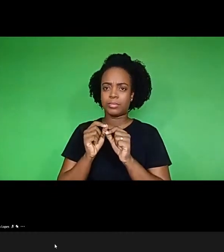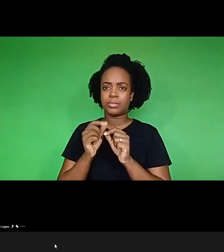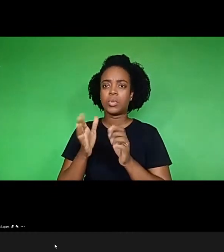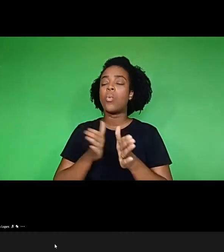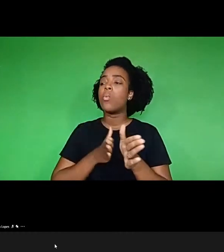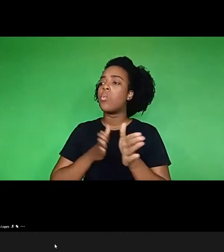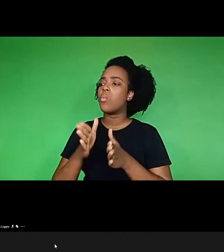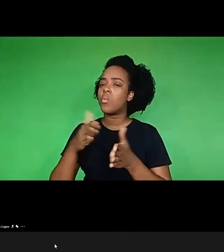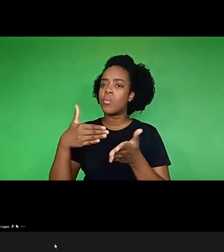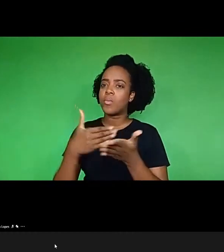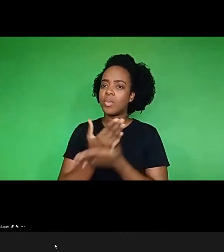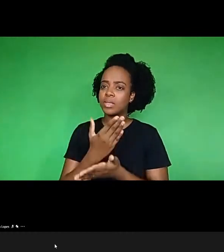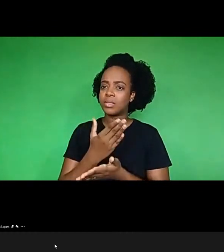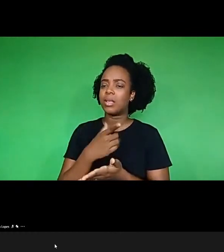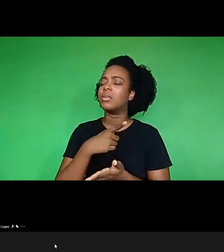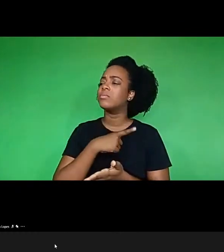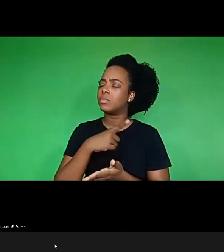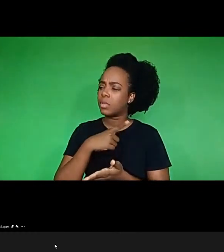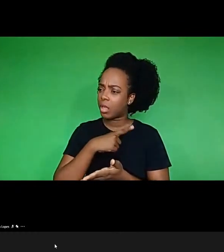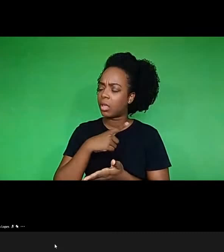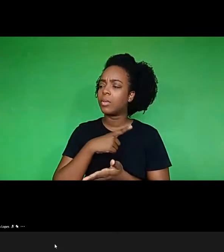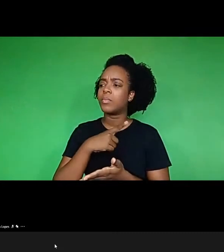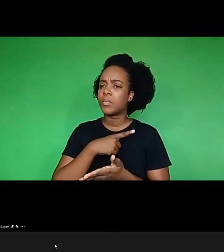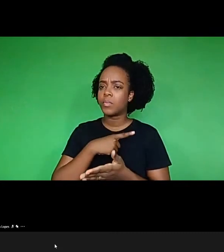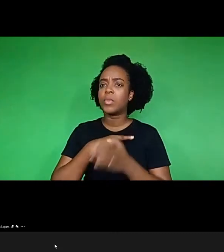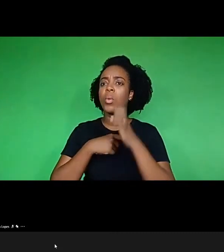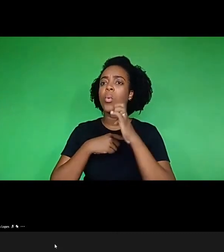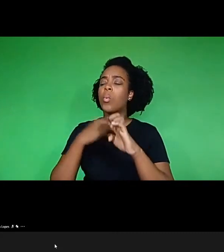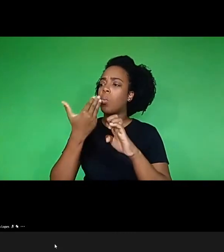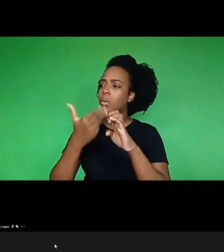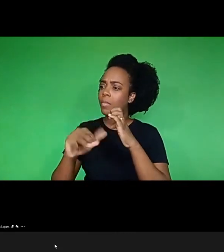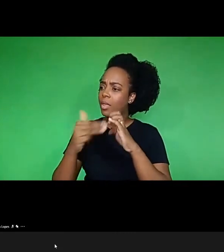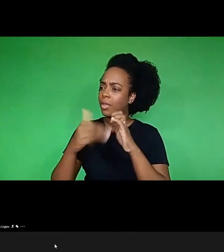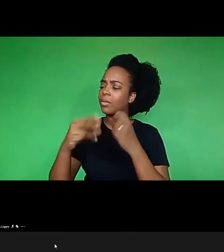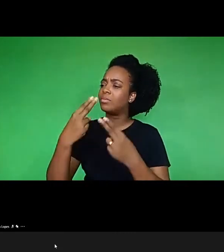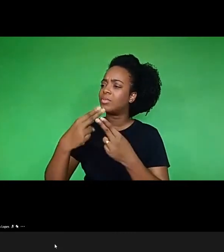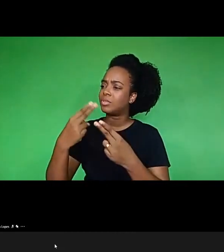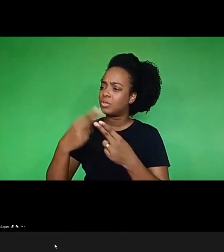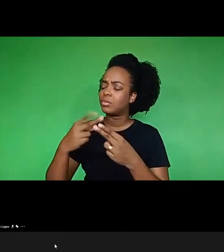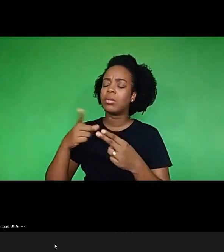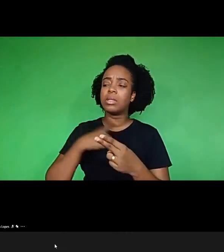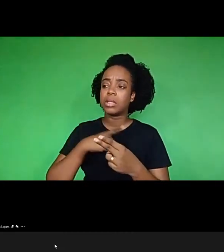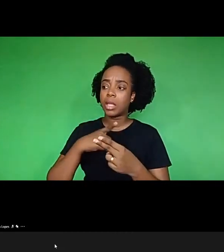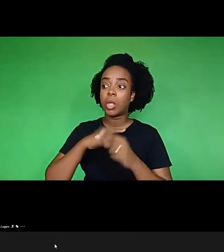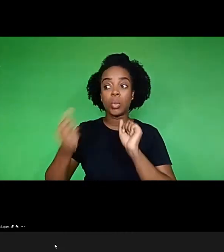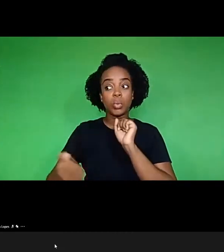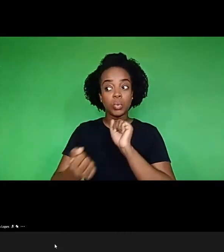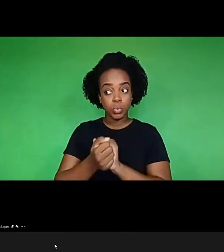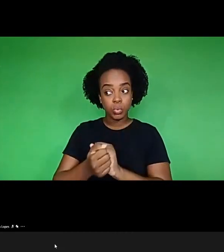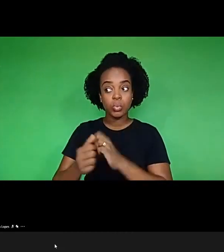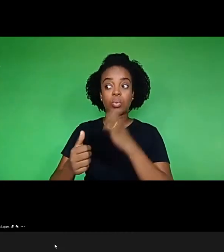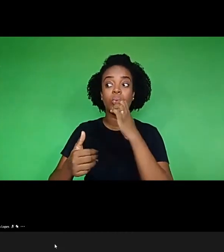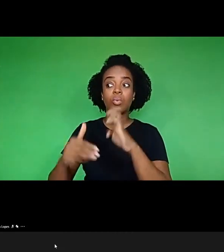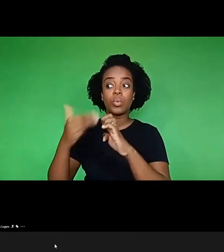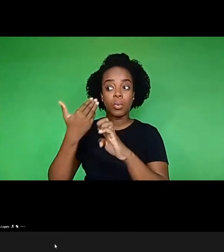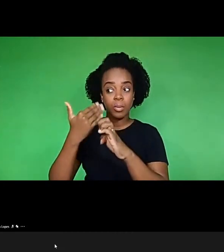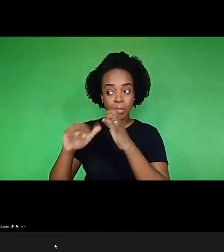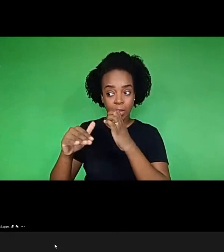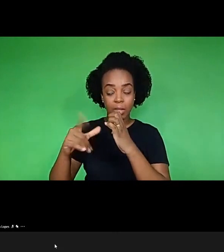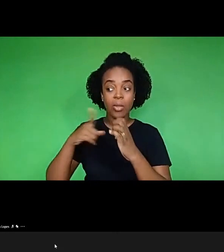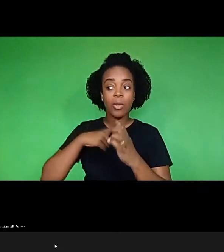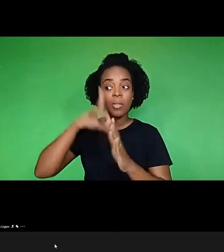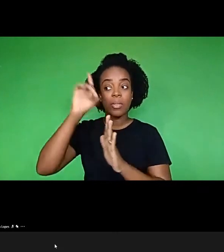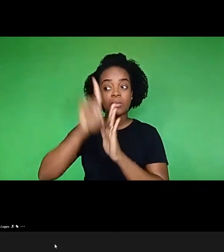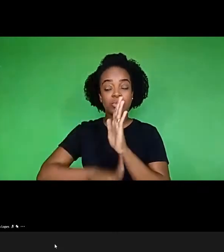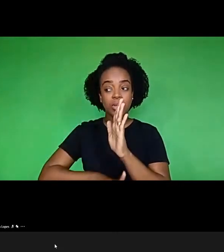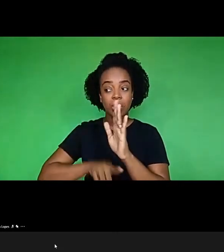e-mail institucional e, junto com esse e-mail, eles têm direito ao Office 365. O que é o Office 365? É